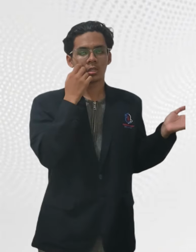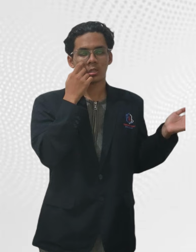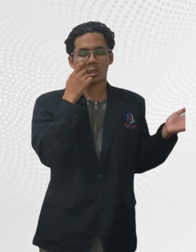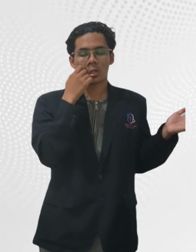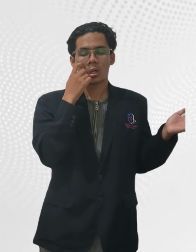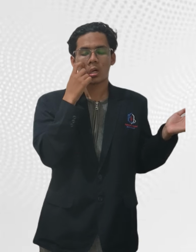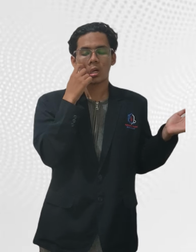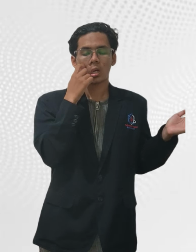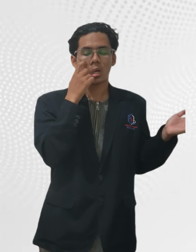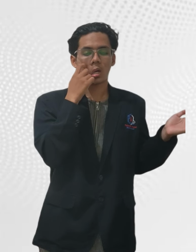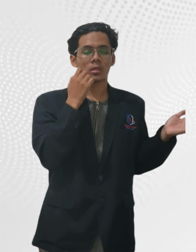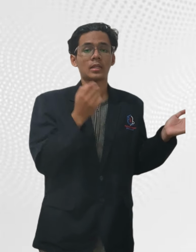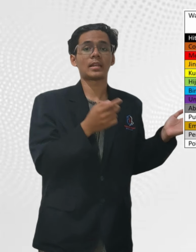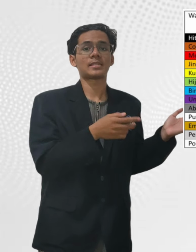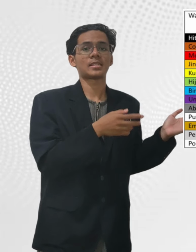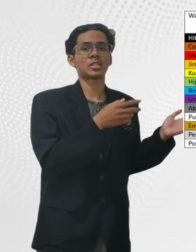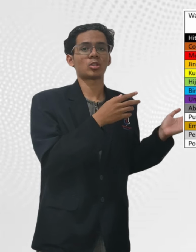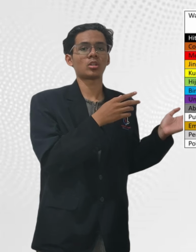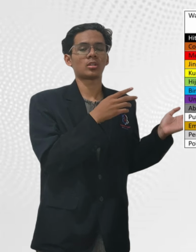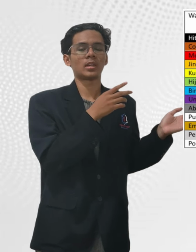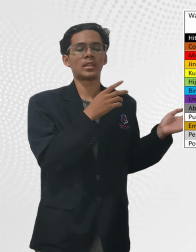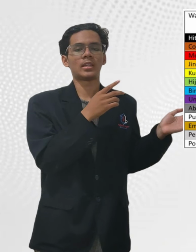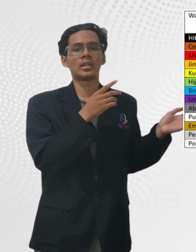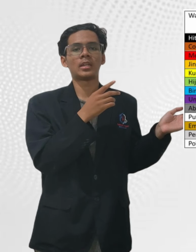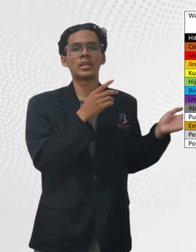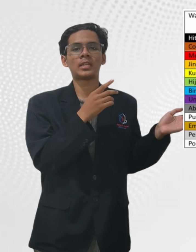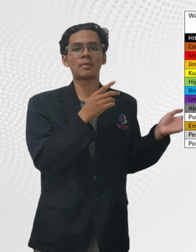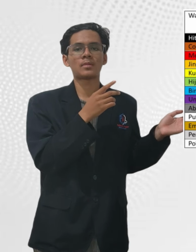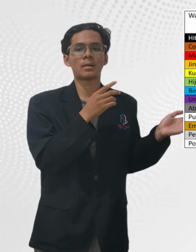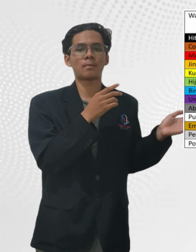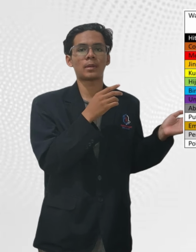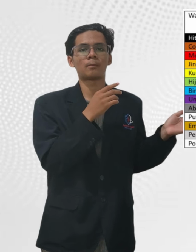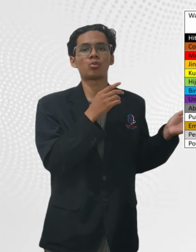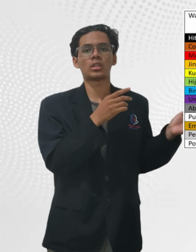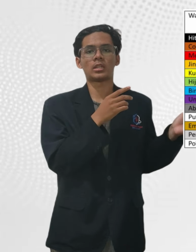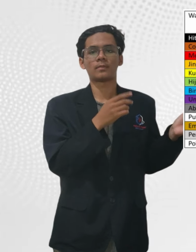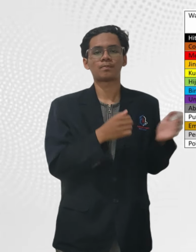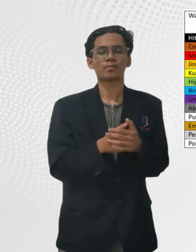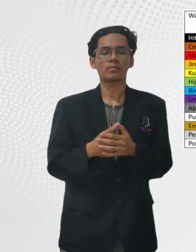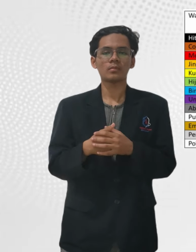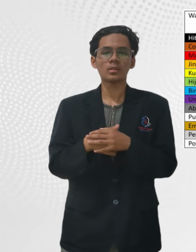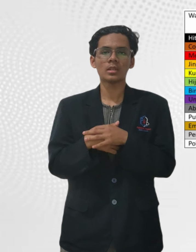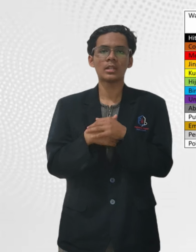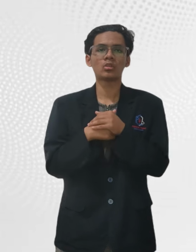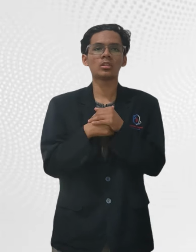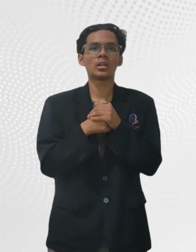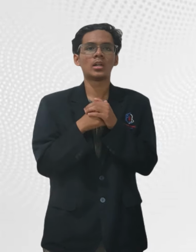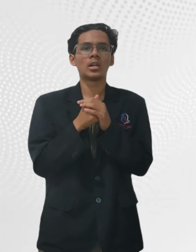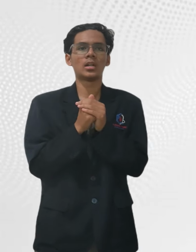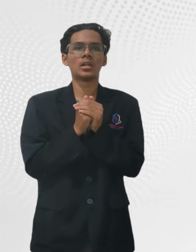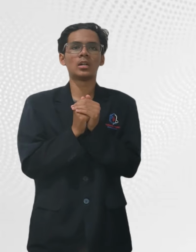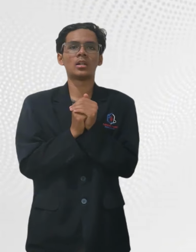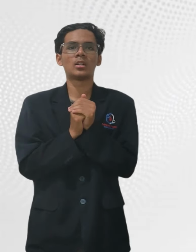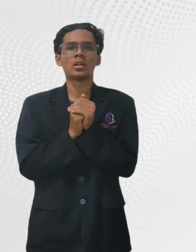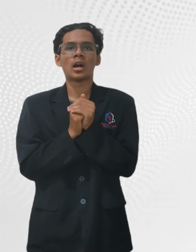dari nilai resistor dari hitam sampai putih. Lanjut,